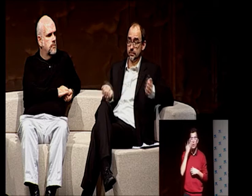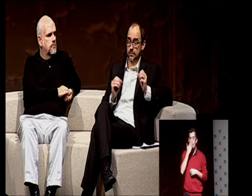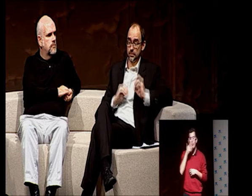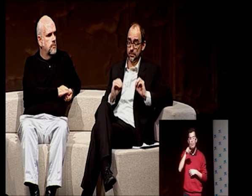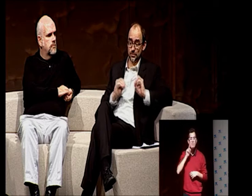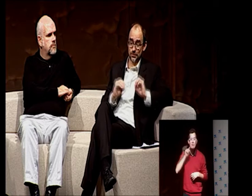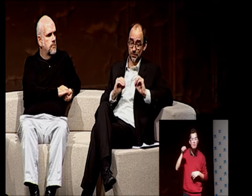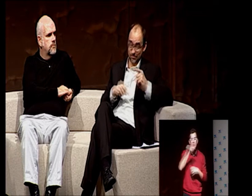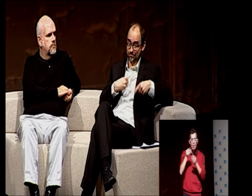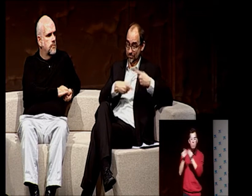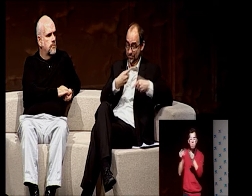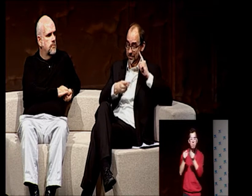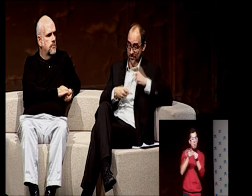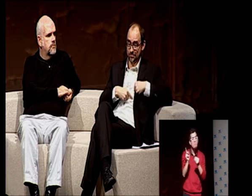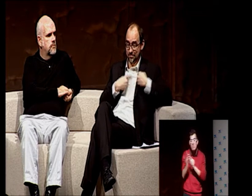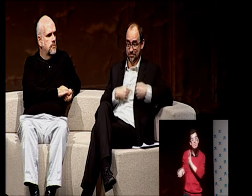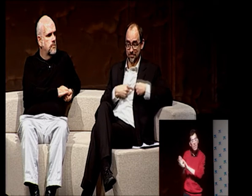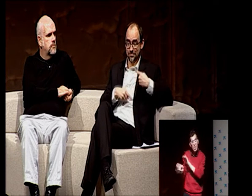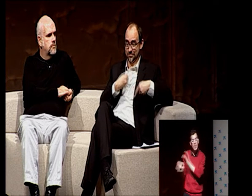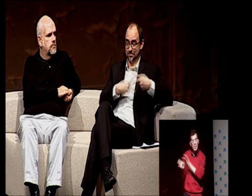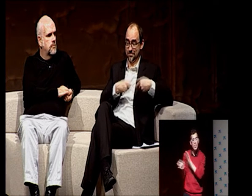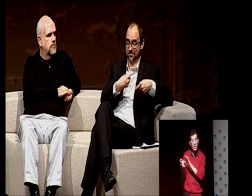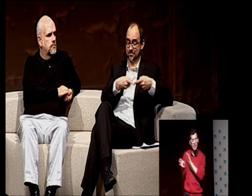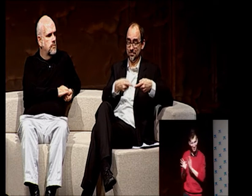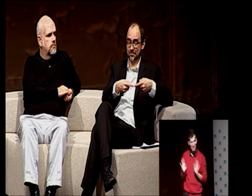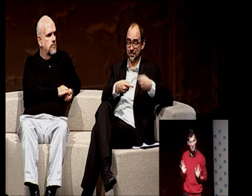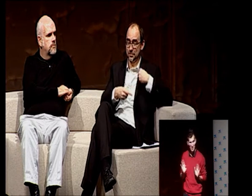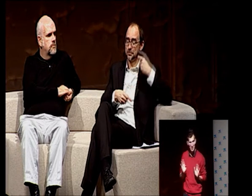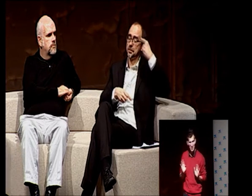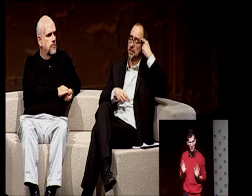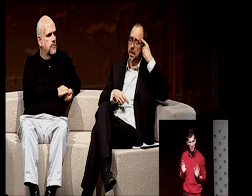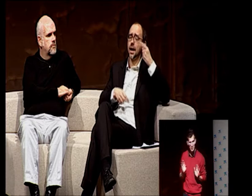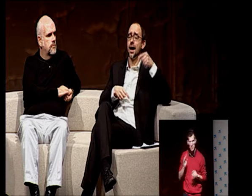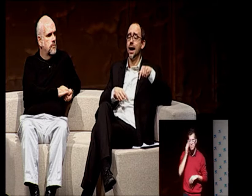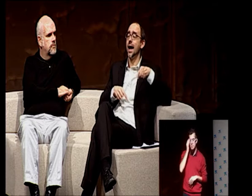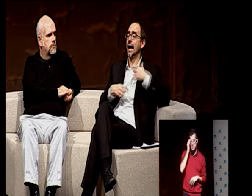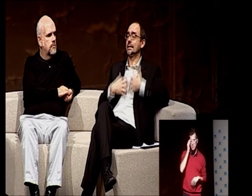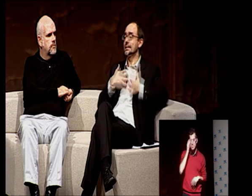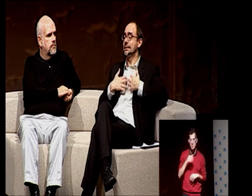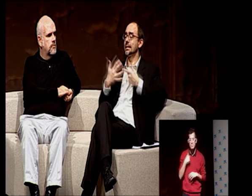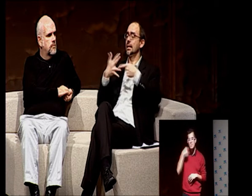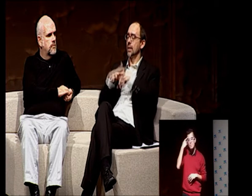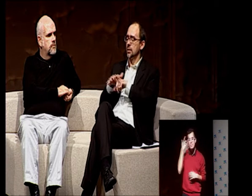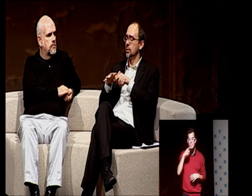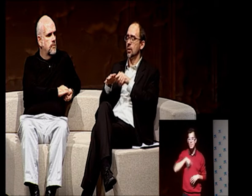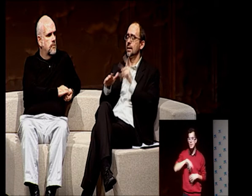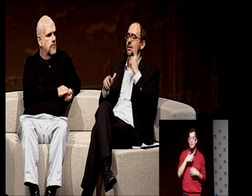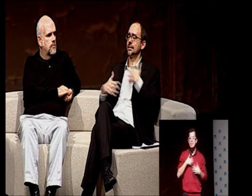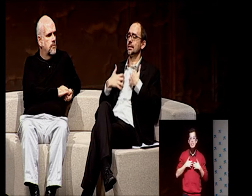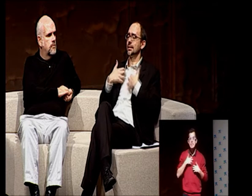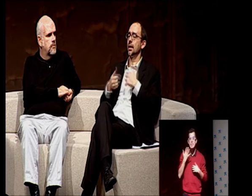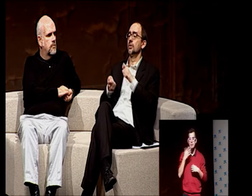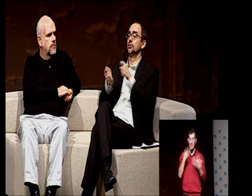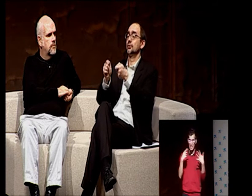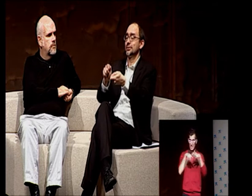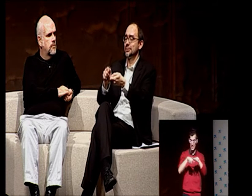eh los modelos de integración escolar Es cierto que las personas sordas manifestaron su malestar pero este esta situación continúa